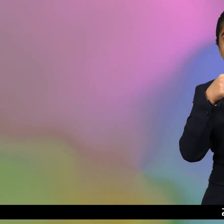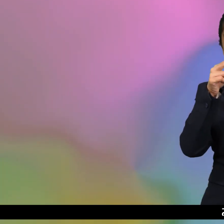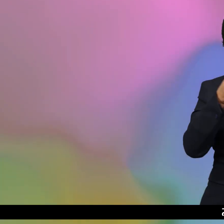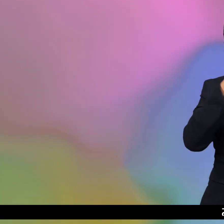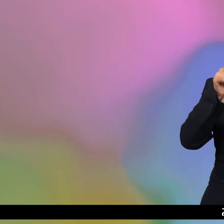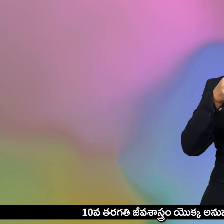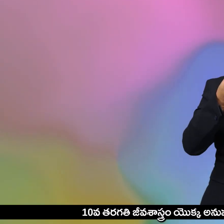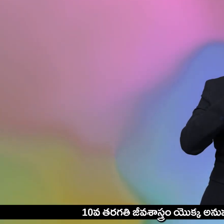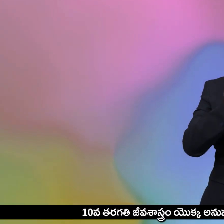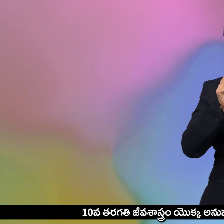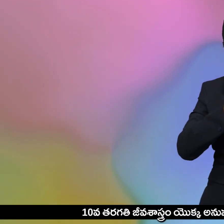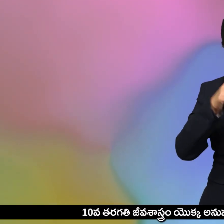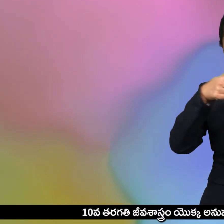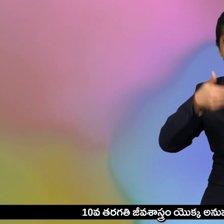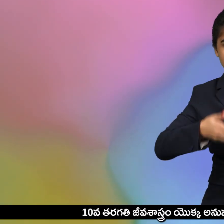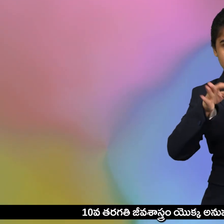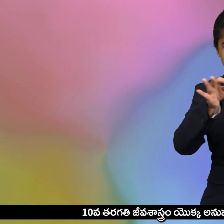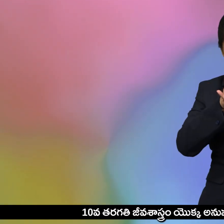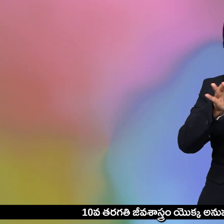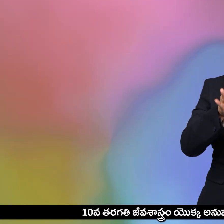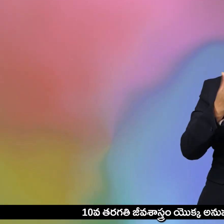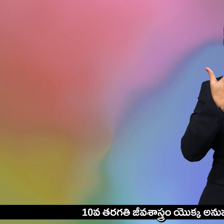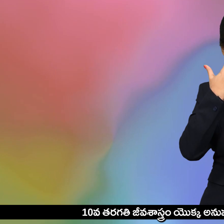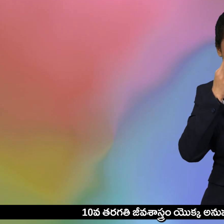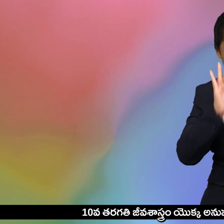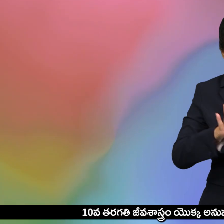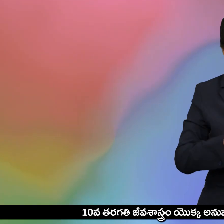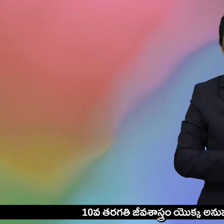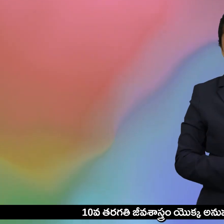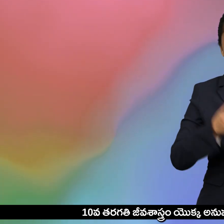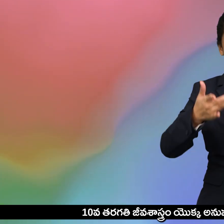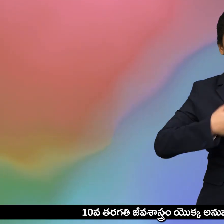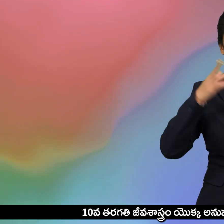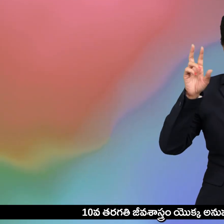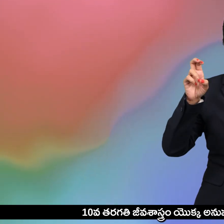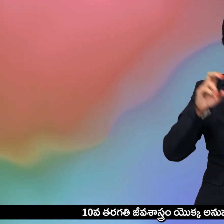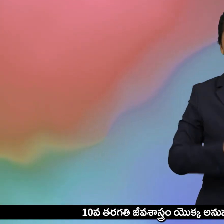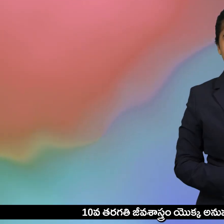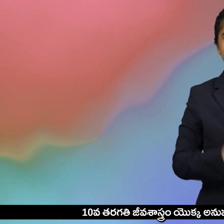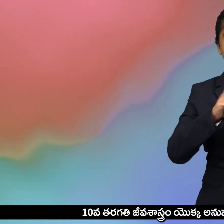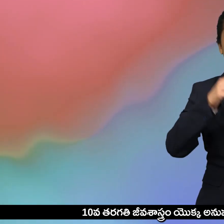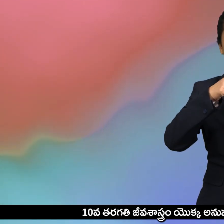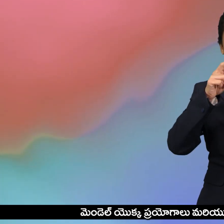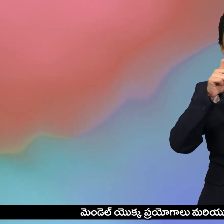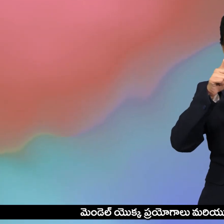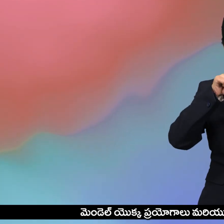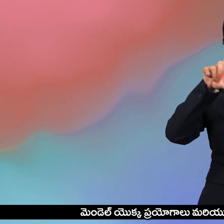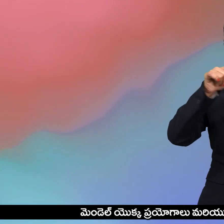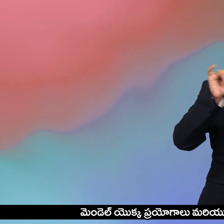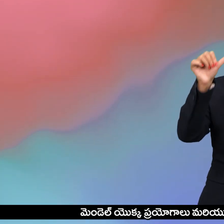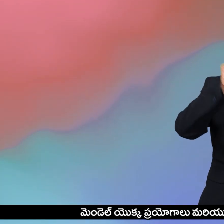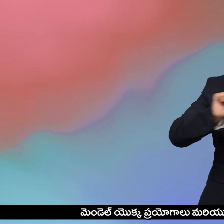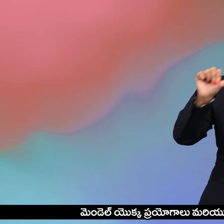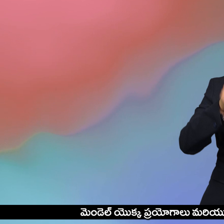బిందు. 10వ తరగతి జీవశాస్త్రం యొక్క ఆనువంశికత మరియు పరిణామం అనే పాఠం నుండి మెండల్